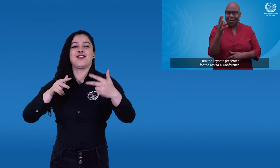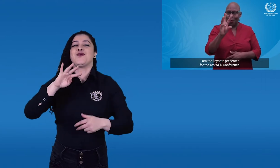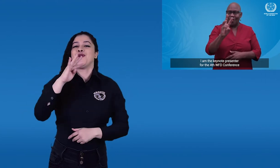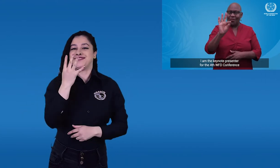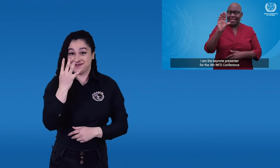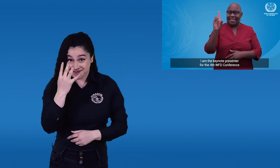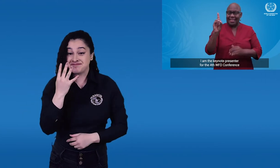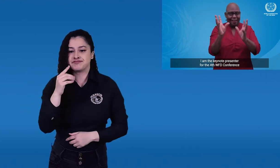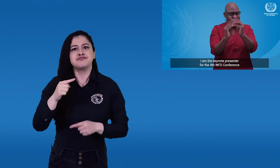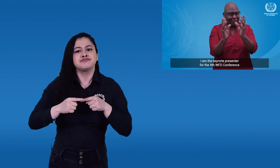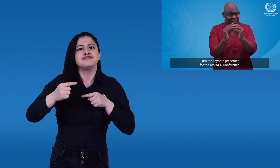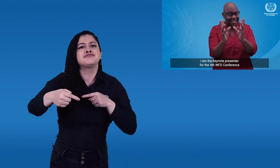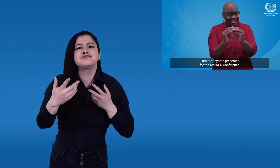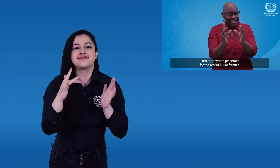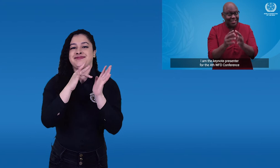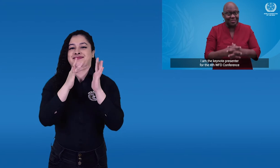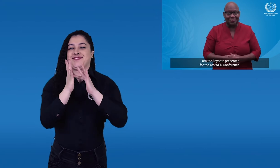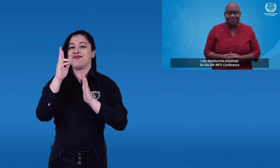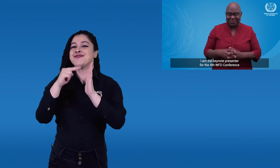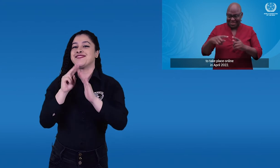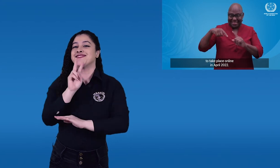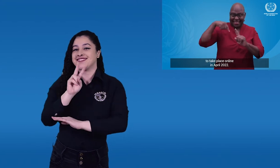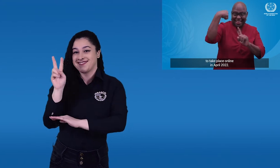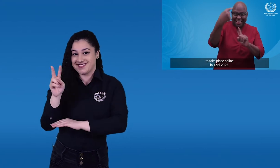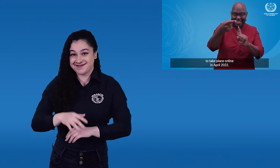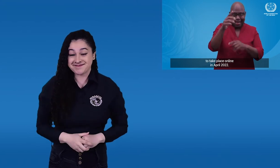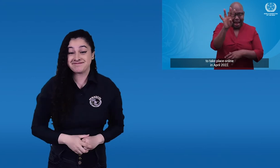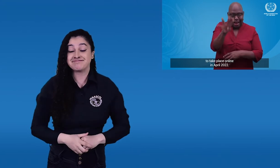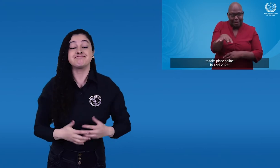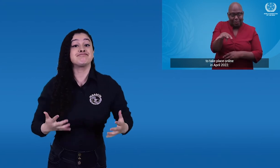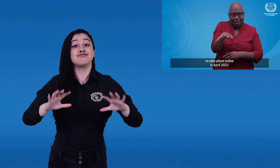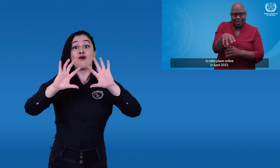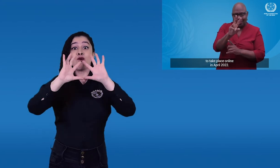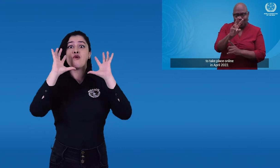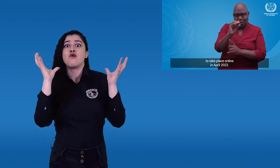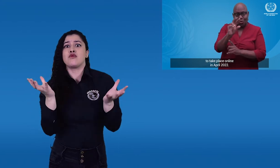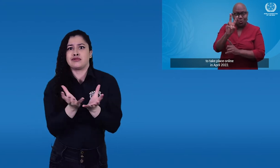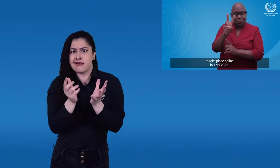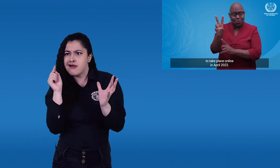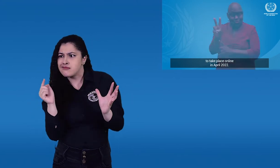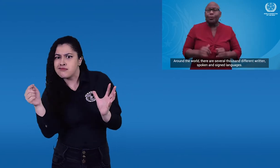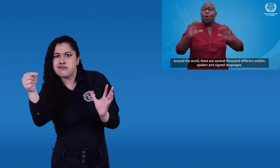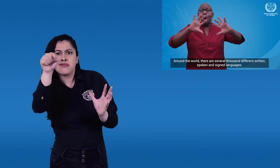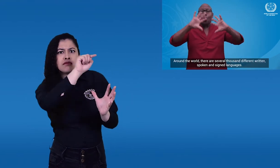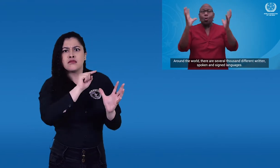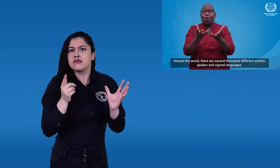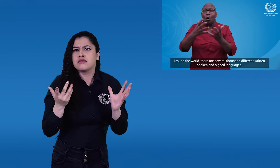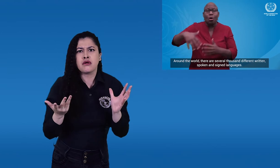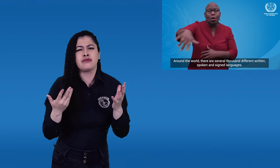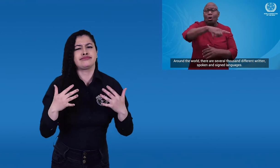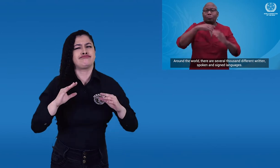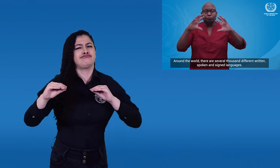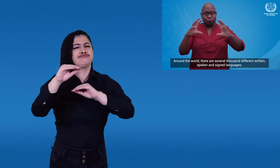cuarta conferencia de la WFD que tendrá lugar en línea